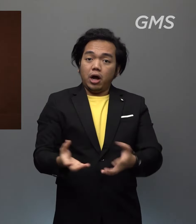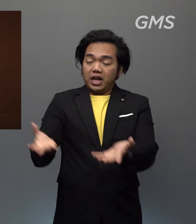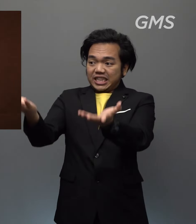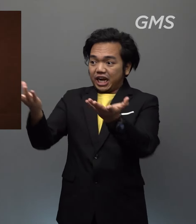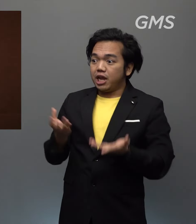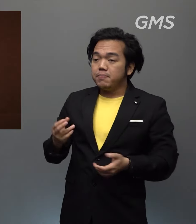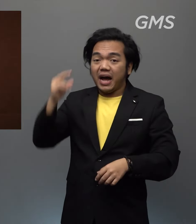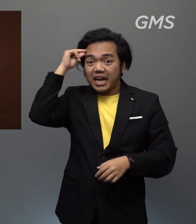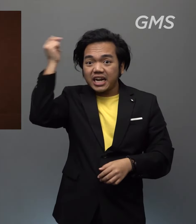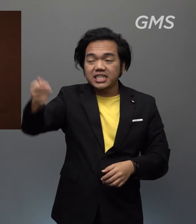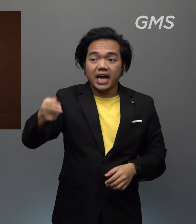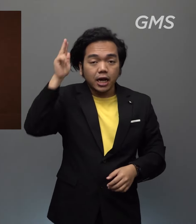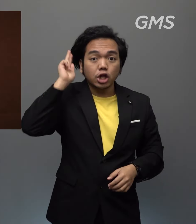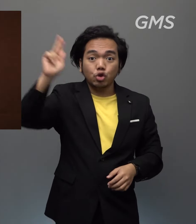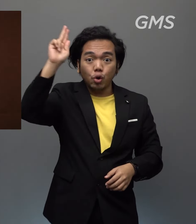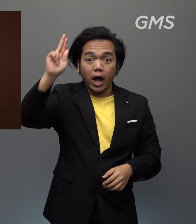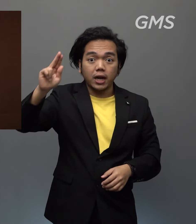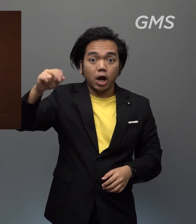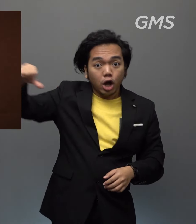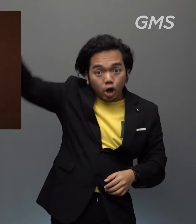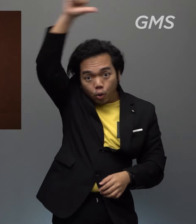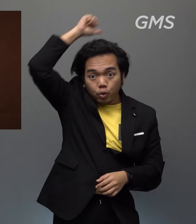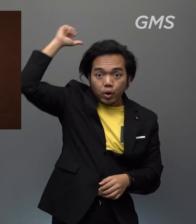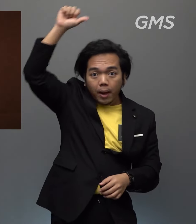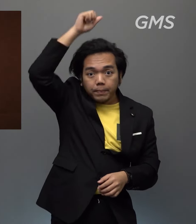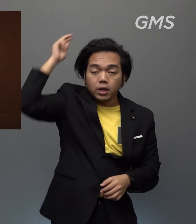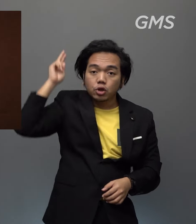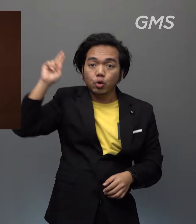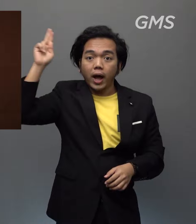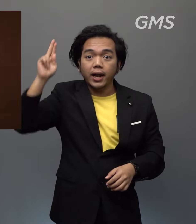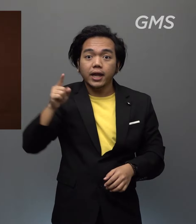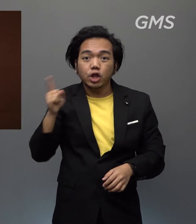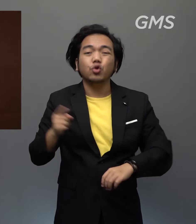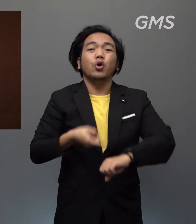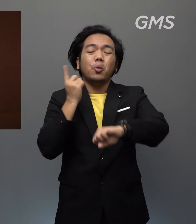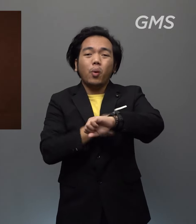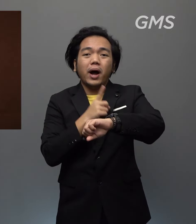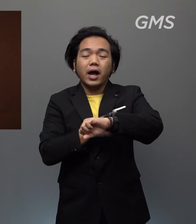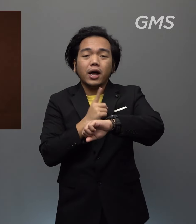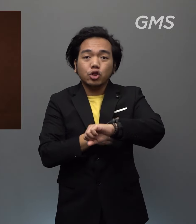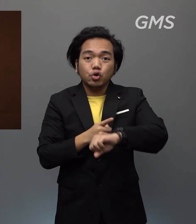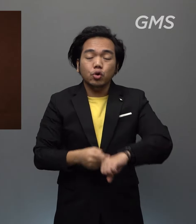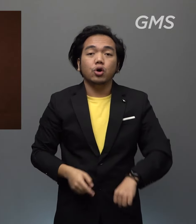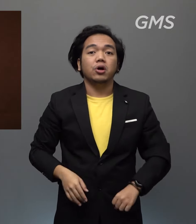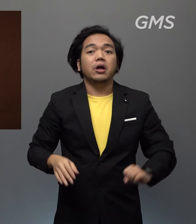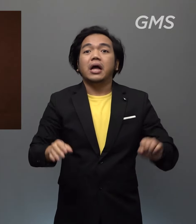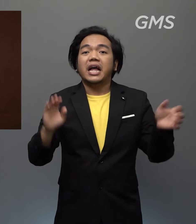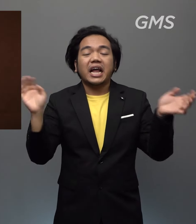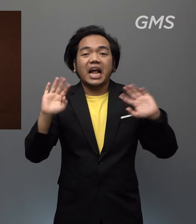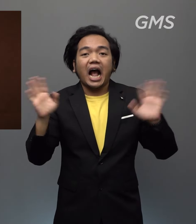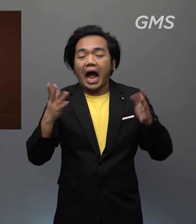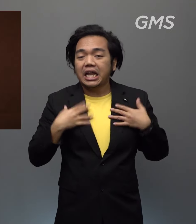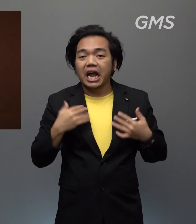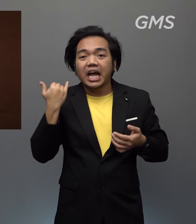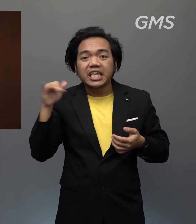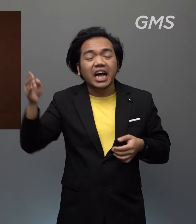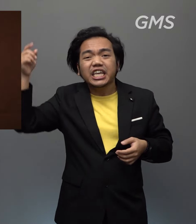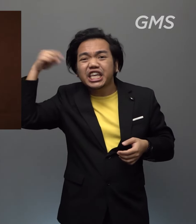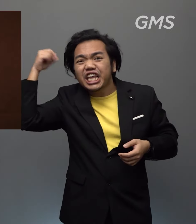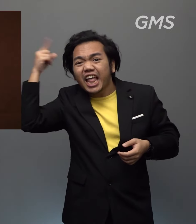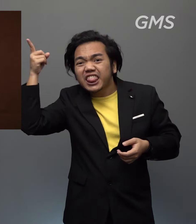dia menerima urapan menjadi seorang raja bagi Israel ketika dia diremehkan. Anda ingat bagaimana Musa